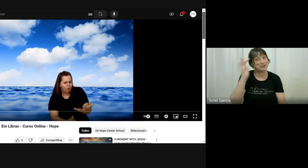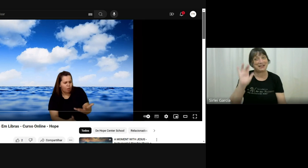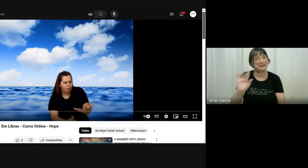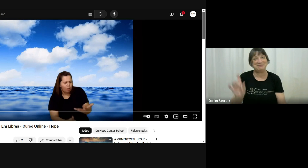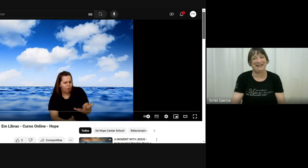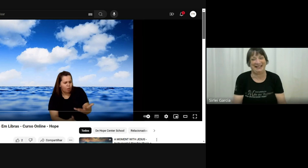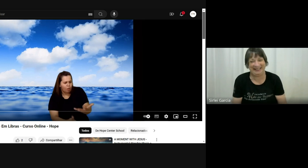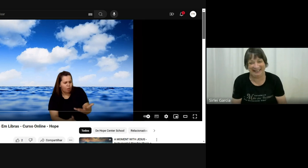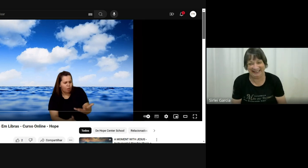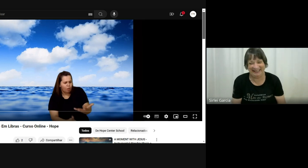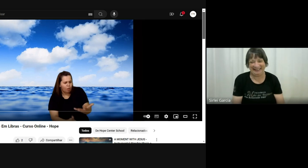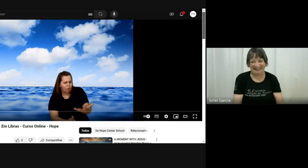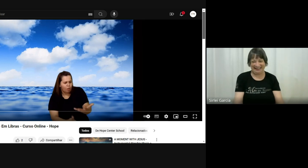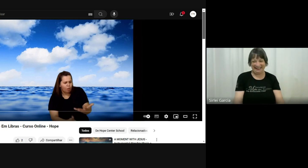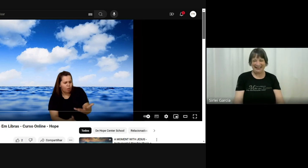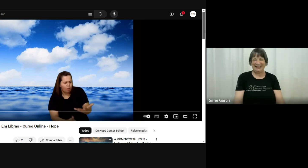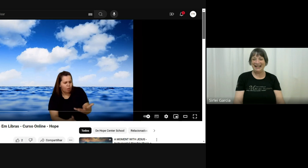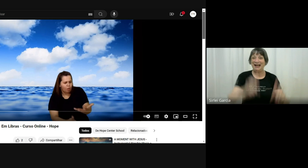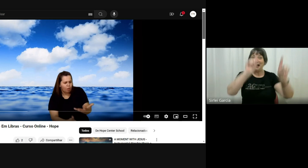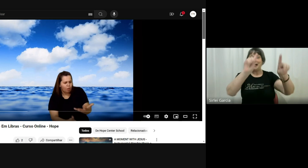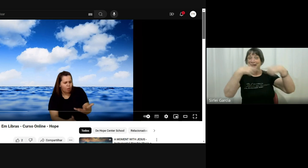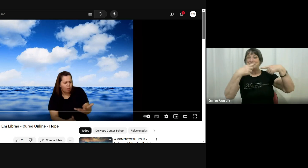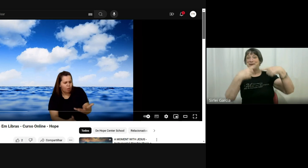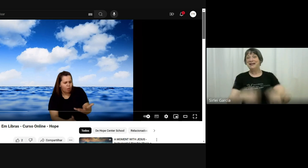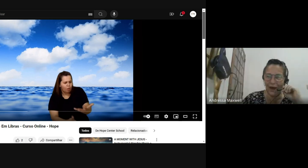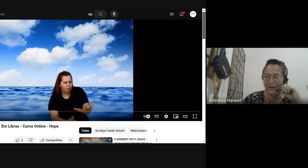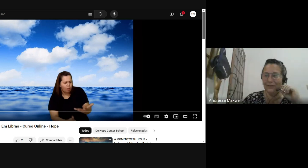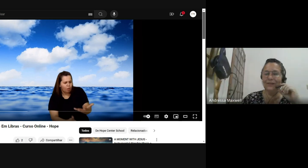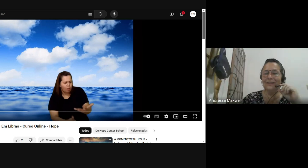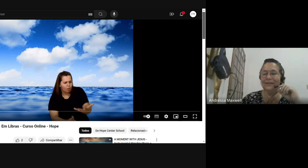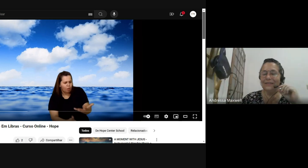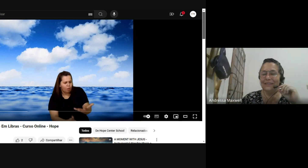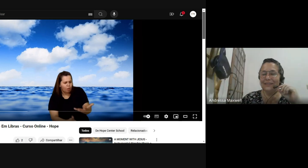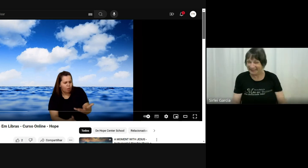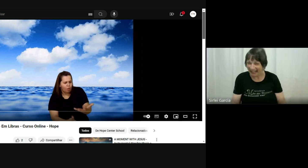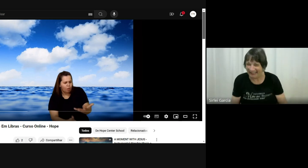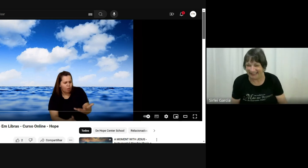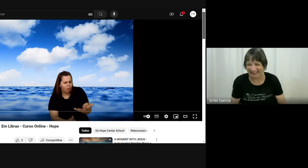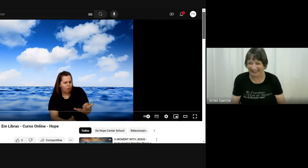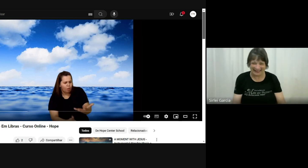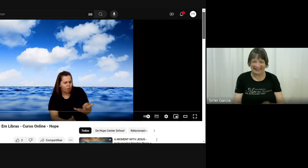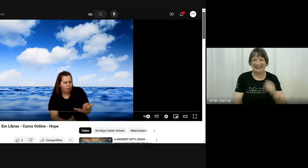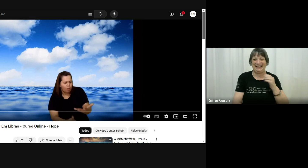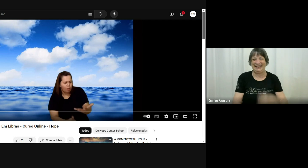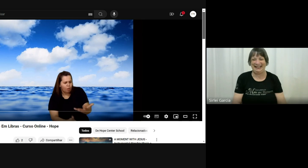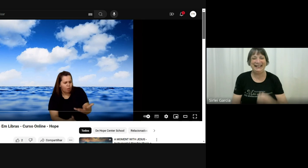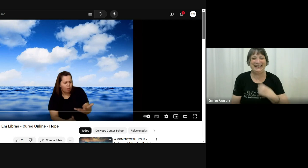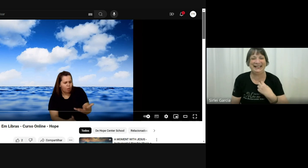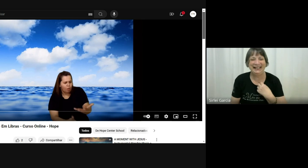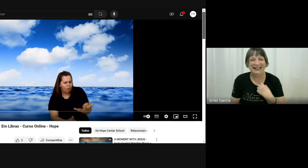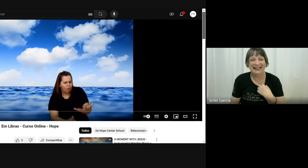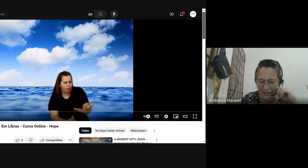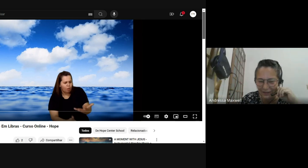eu não sei também. Tá, e só para constar, Ficando já. só